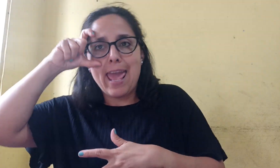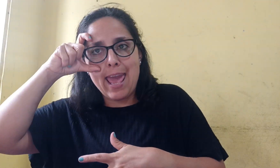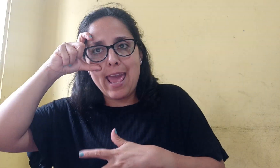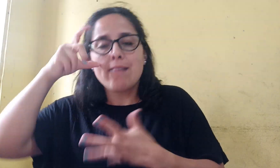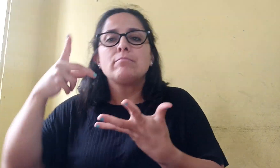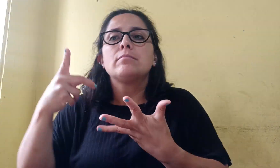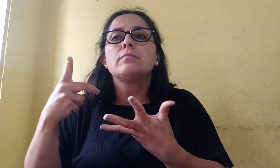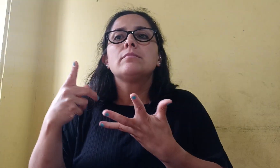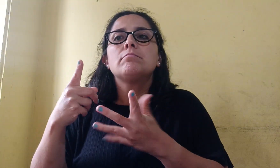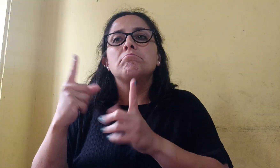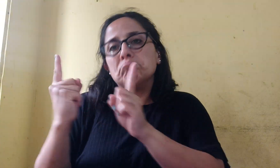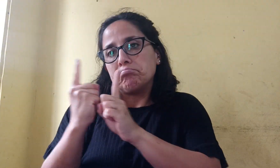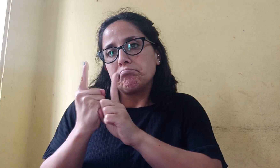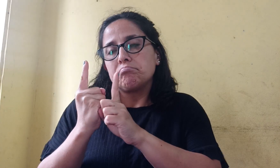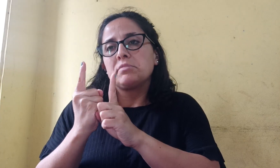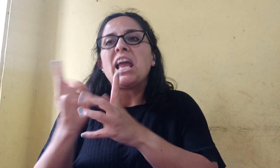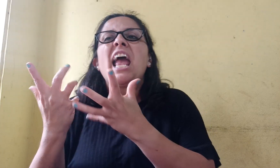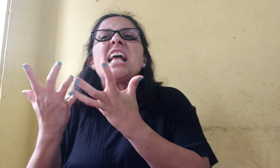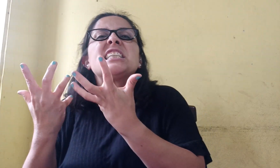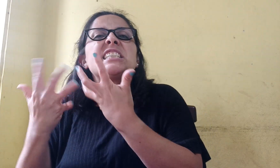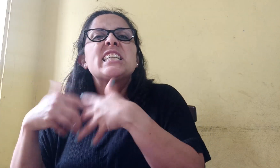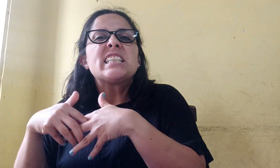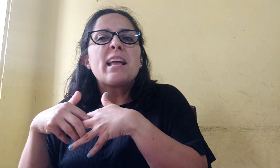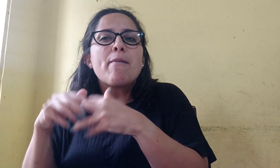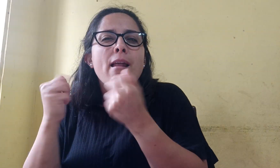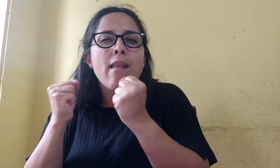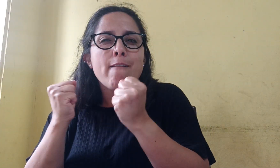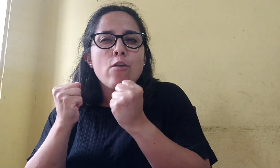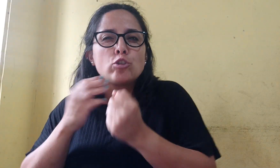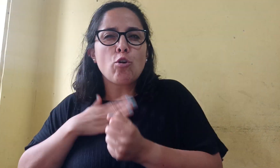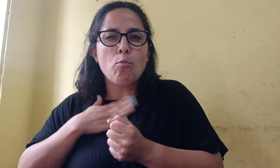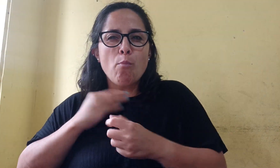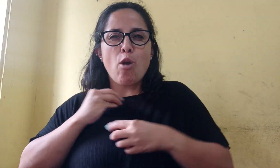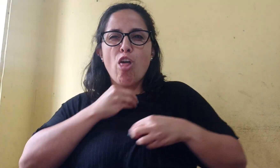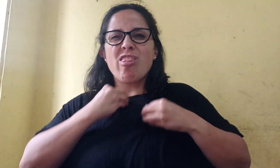ramificación del sistema nervioso propio del tubo digestivo, ¿sí? De las funciones de la digestión.